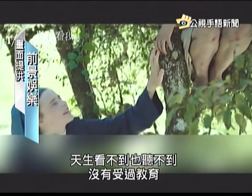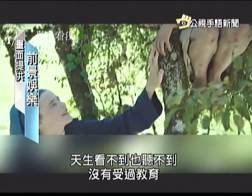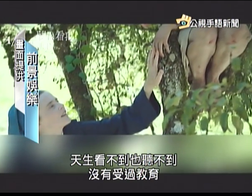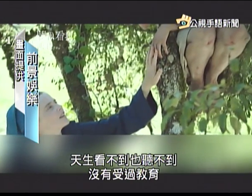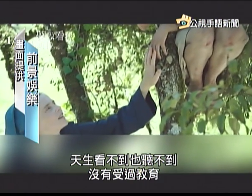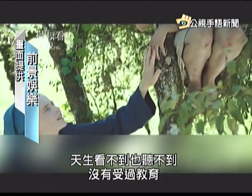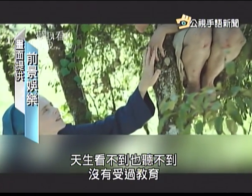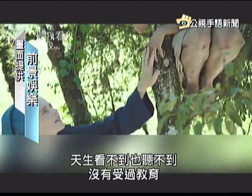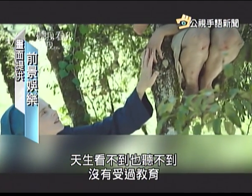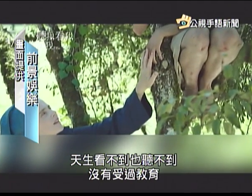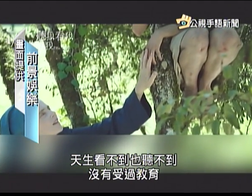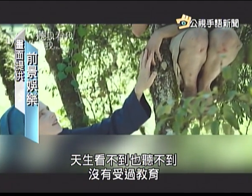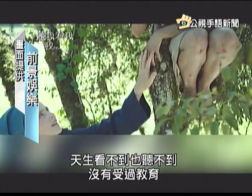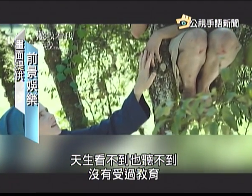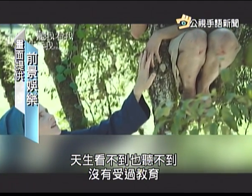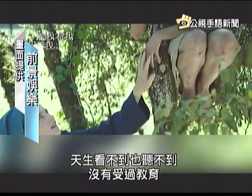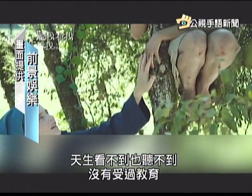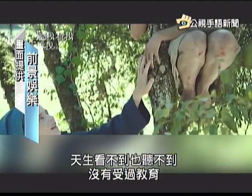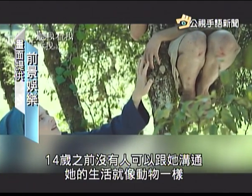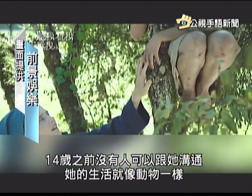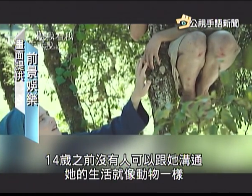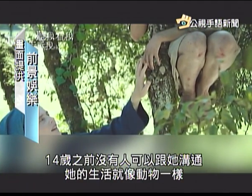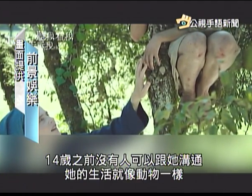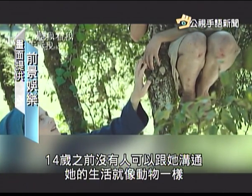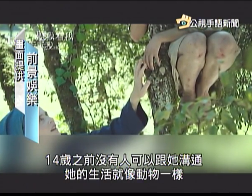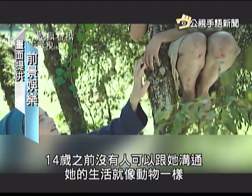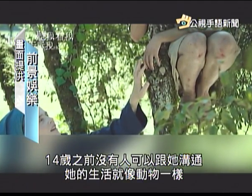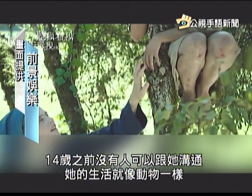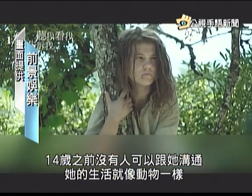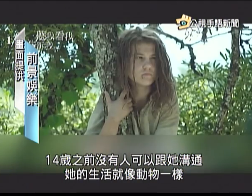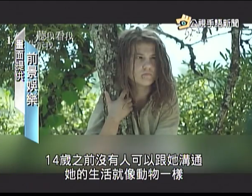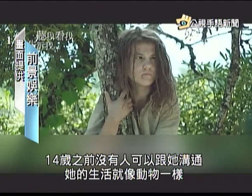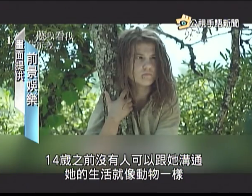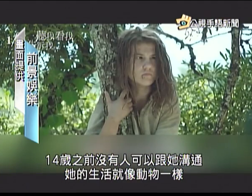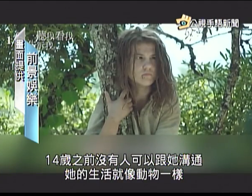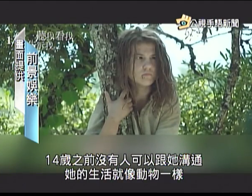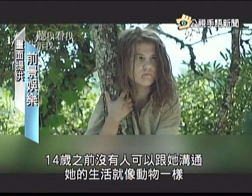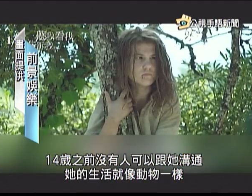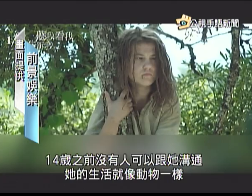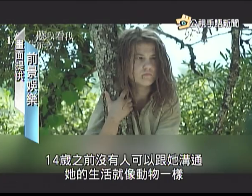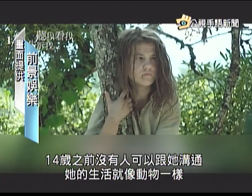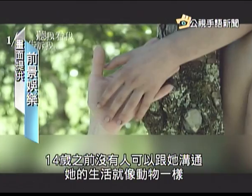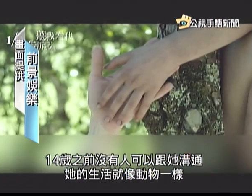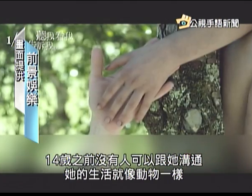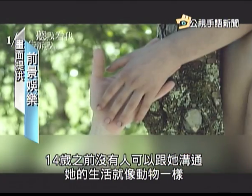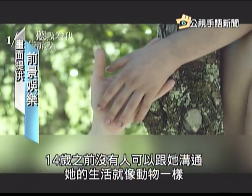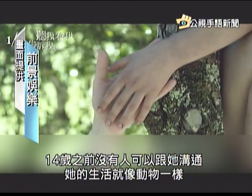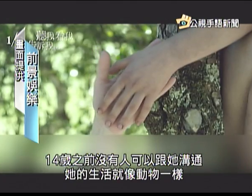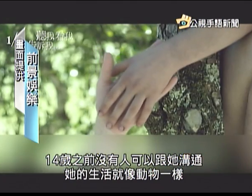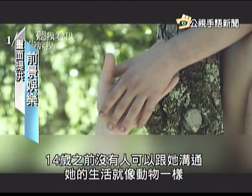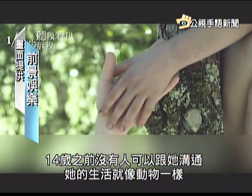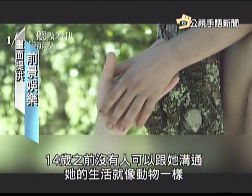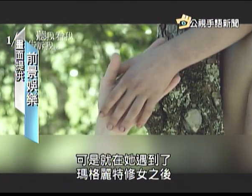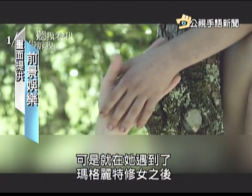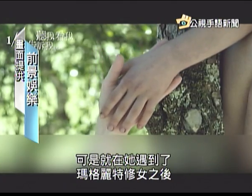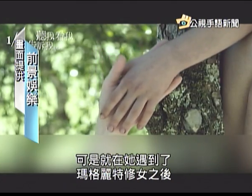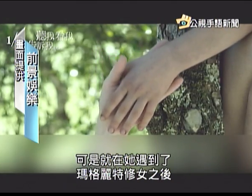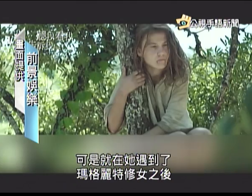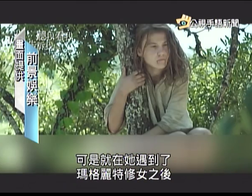听不到，没有受过教育，十四岁之前没有人可以跟她沟通，她的生活就像动物一样。可是就在她遇到